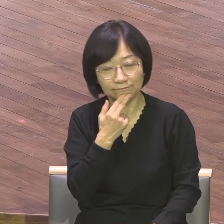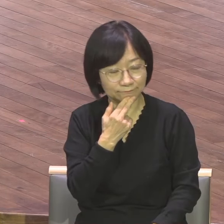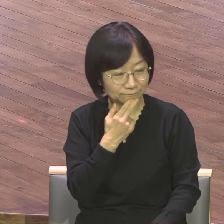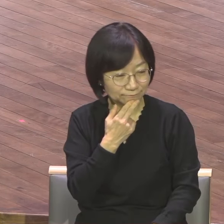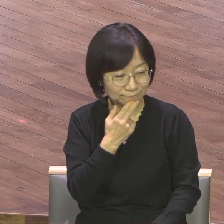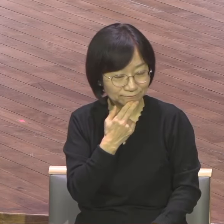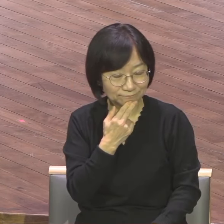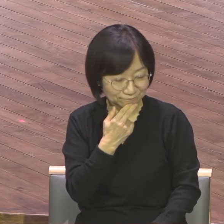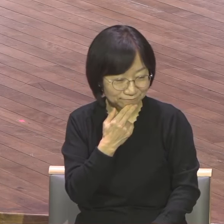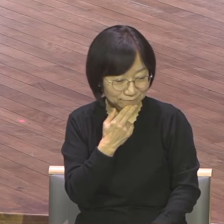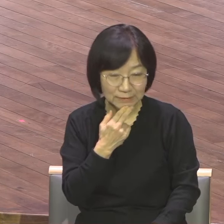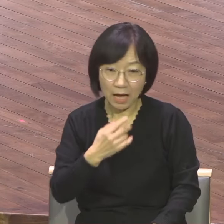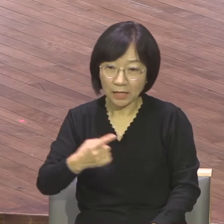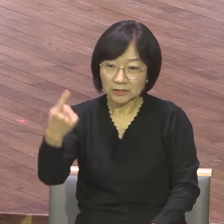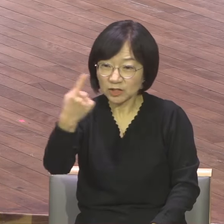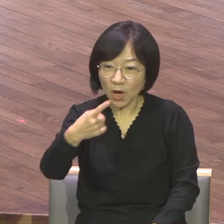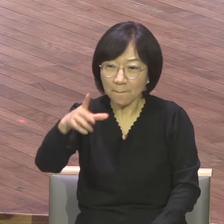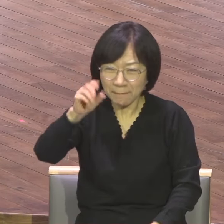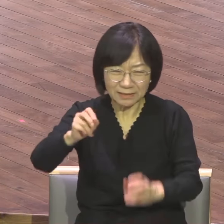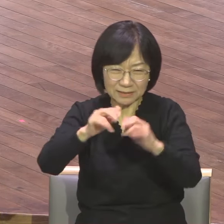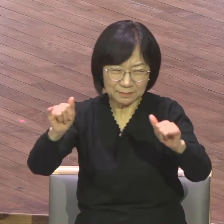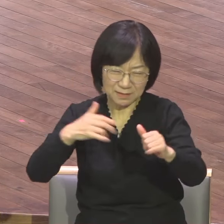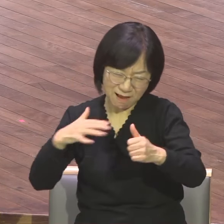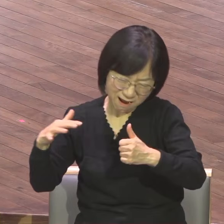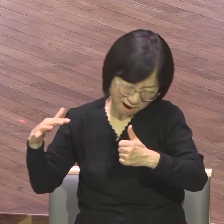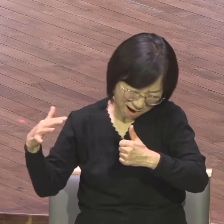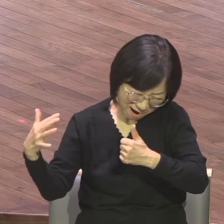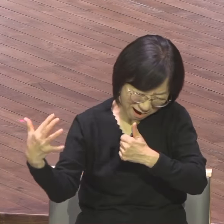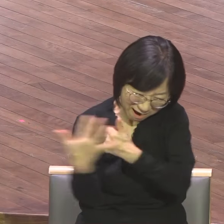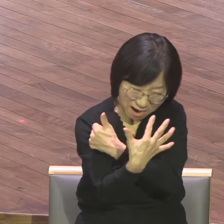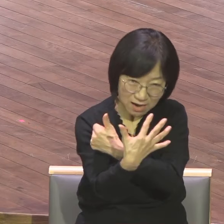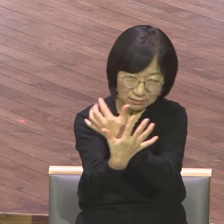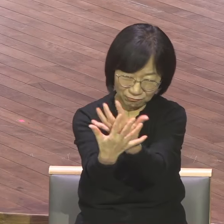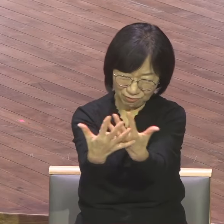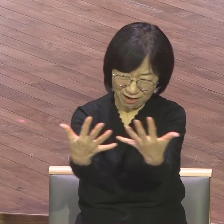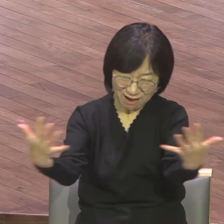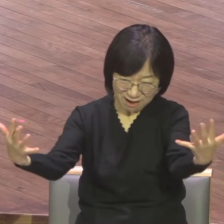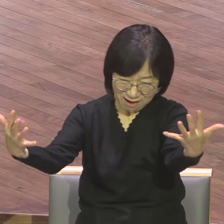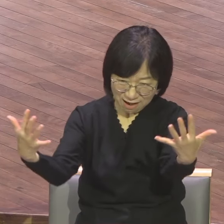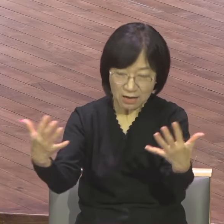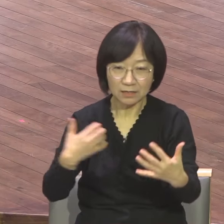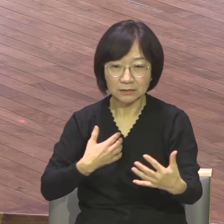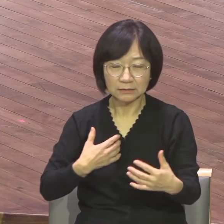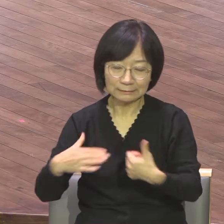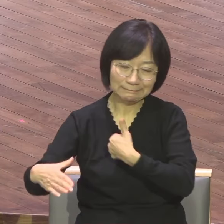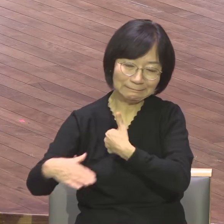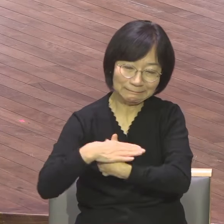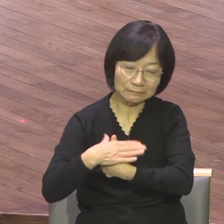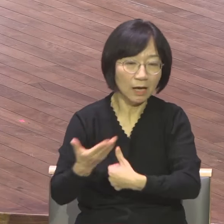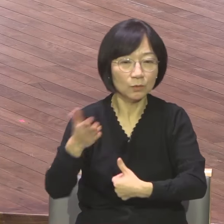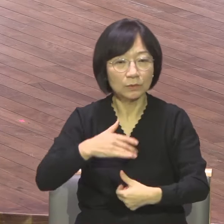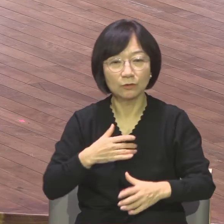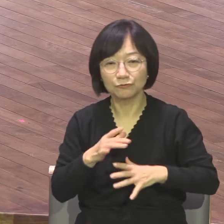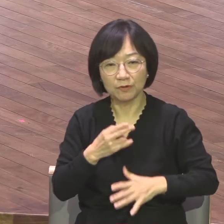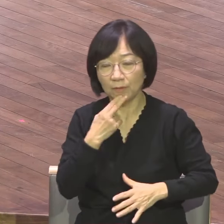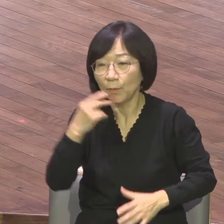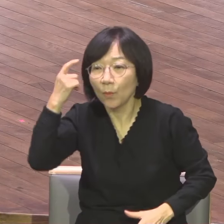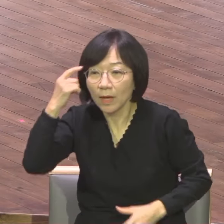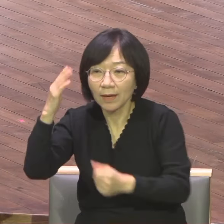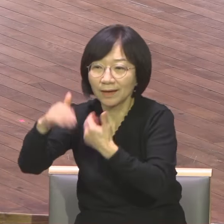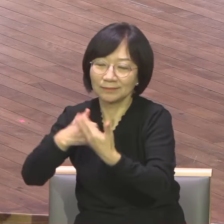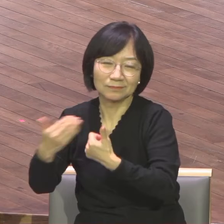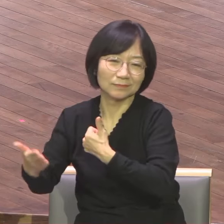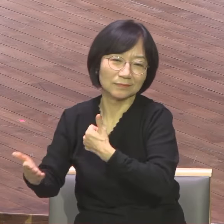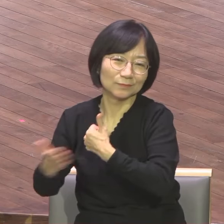일이다. 천만인이 진쳐 나를 죽일라 그래도 나 두려워하지 않겠다. 왜? 하나님이 나를 붙드시기